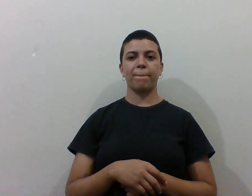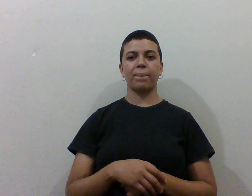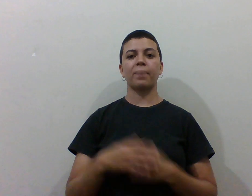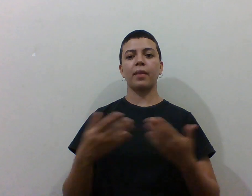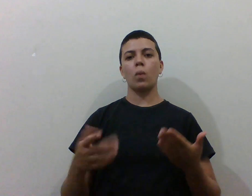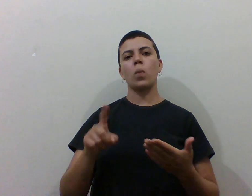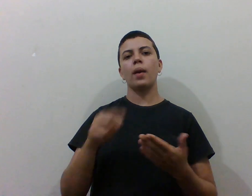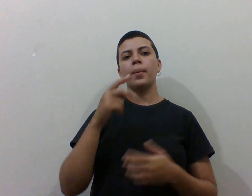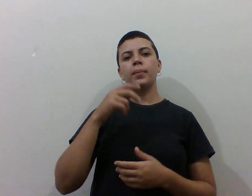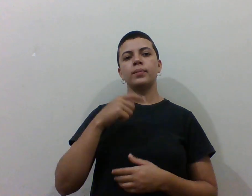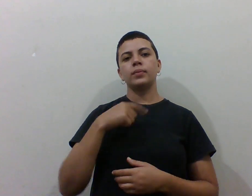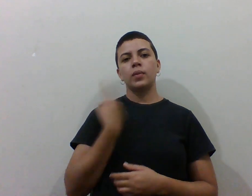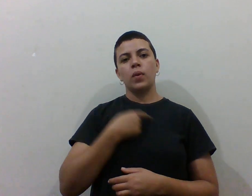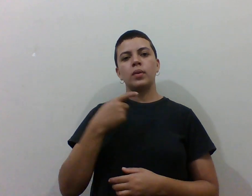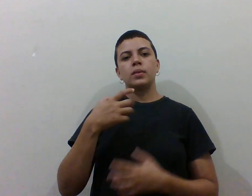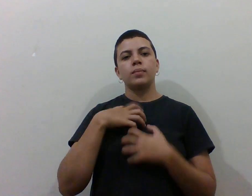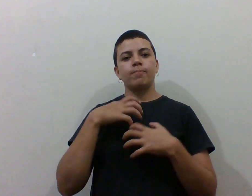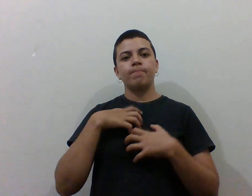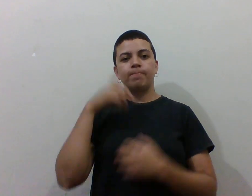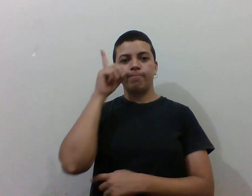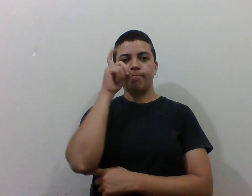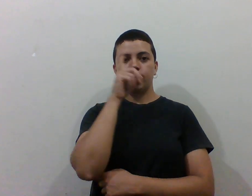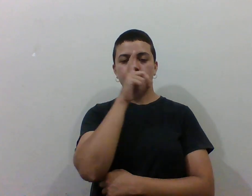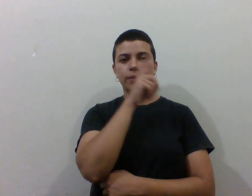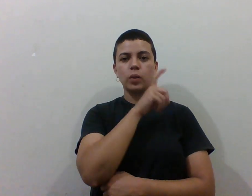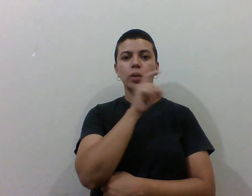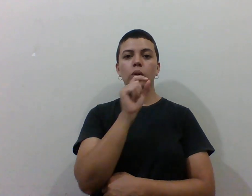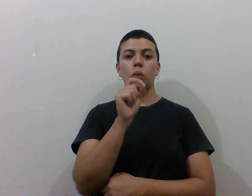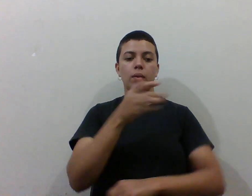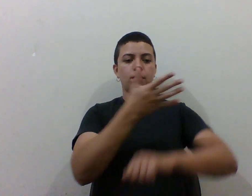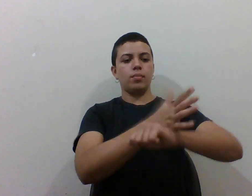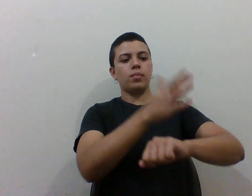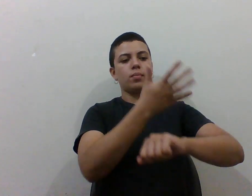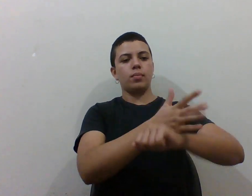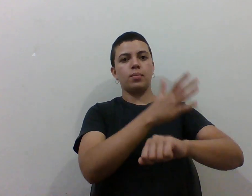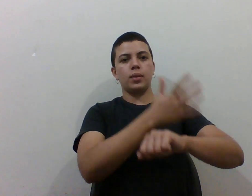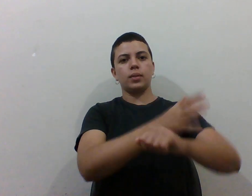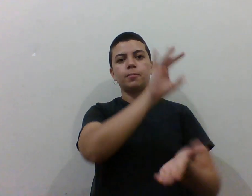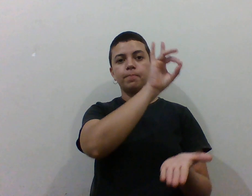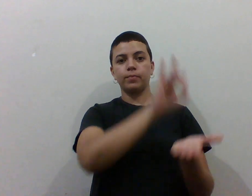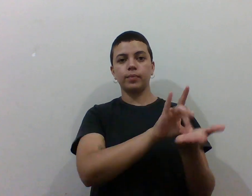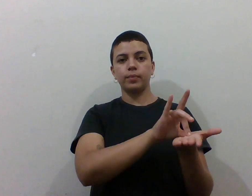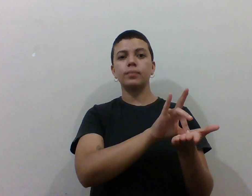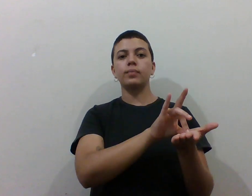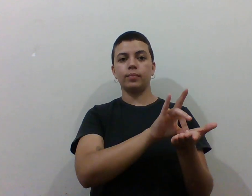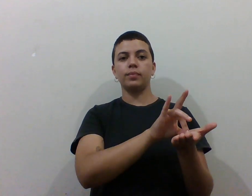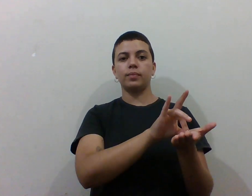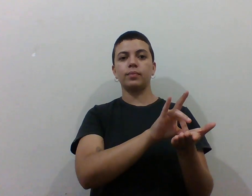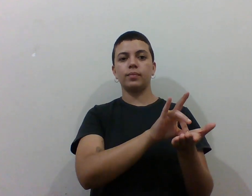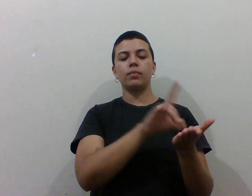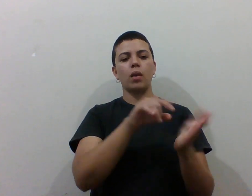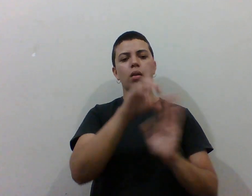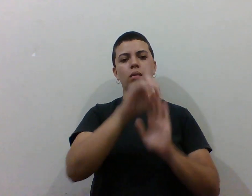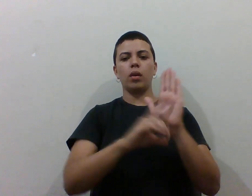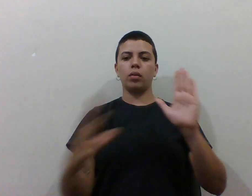gente tem de fazer práticas concretas que incluam a perspectiva desses direitos. Vou explicar melhor